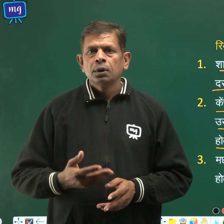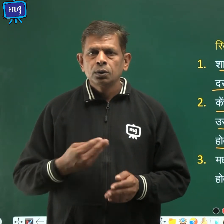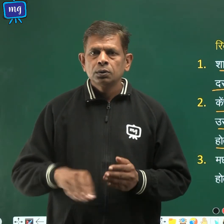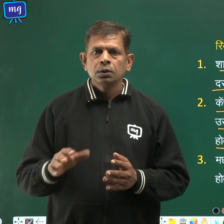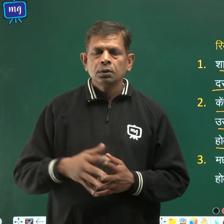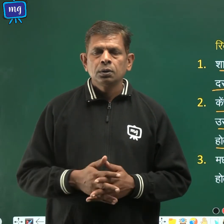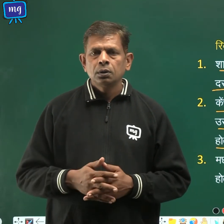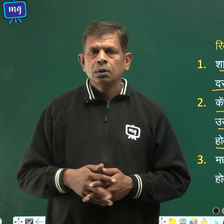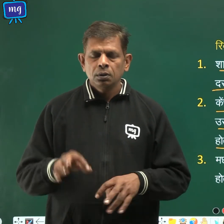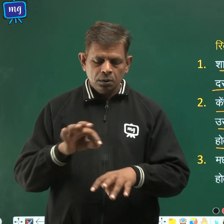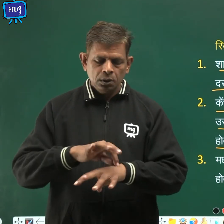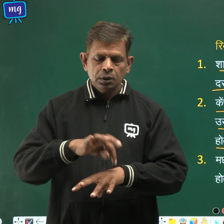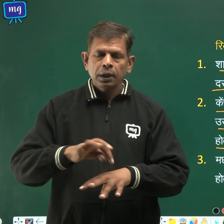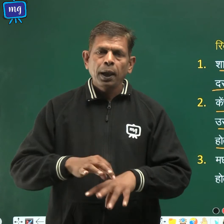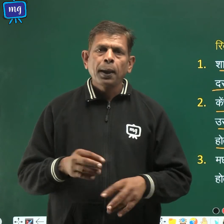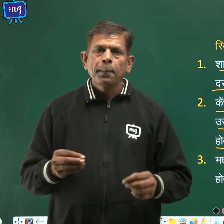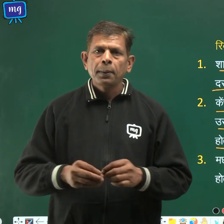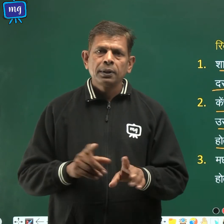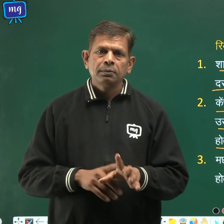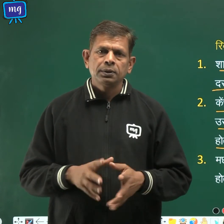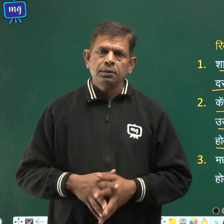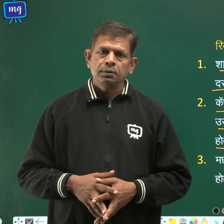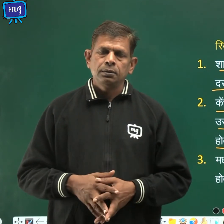है? त्वचा के माध्यम से।